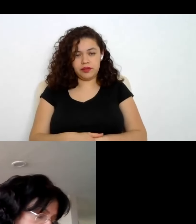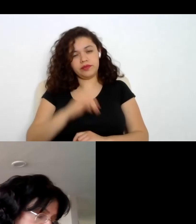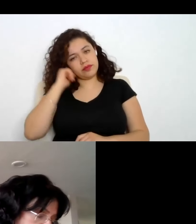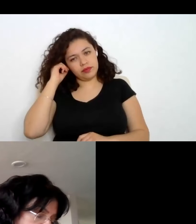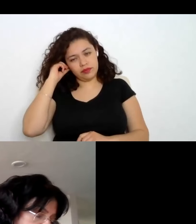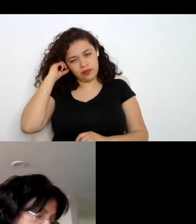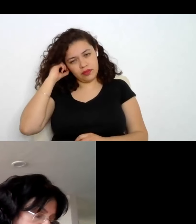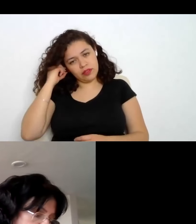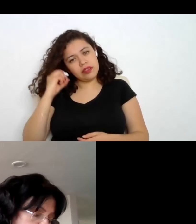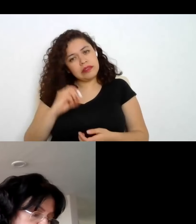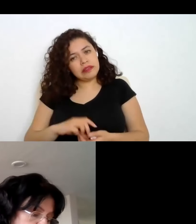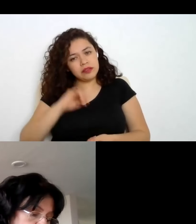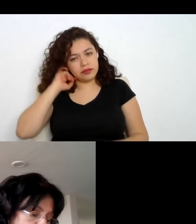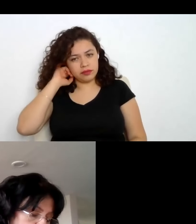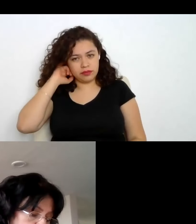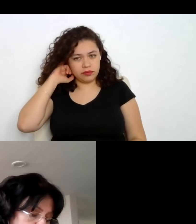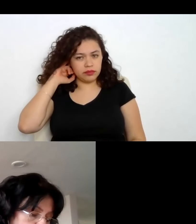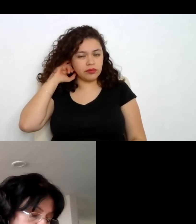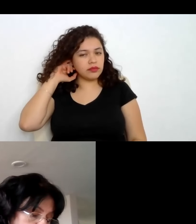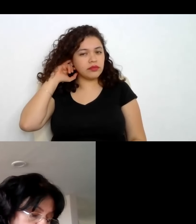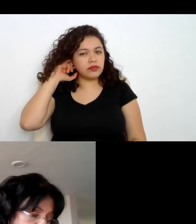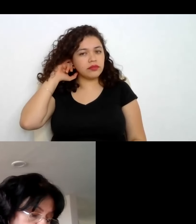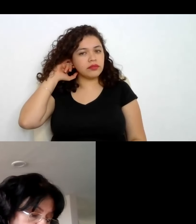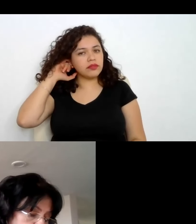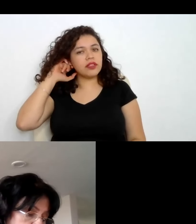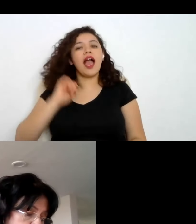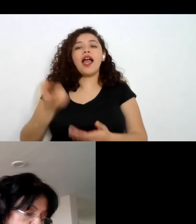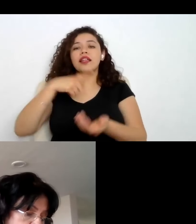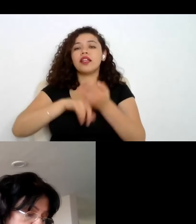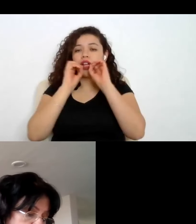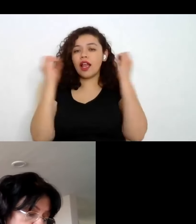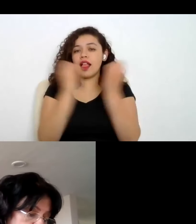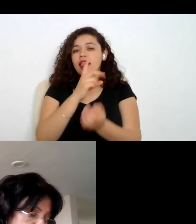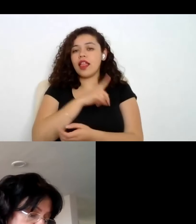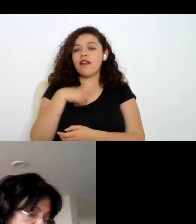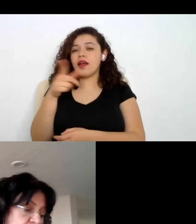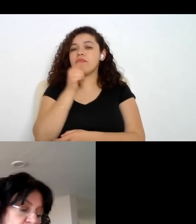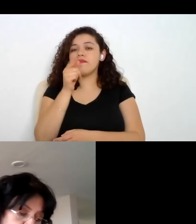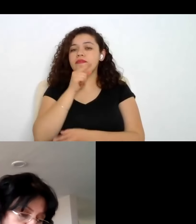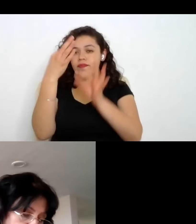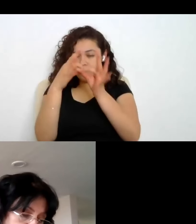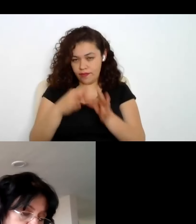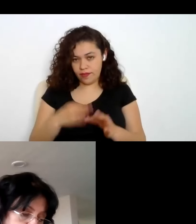de la organización, comentábamos cuando vimos las definiciones que debe de haber un oficial de cumplimiento. El oficial de